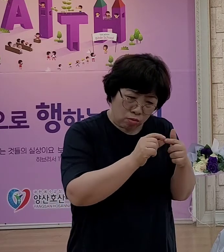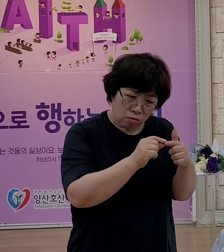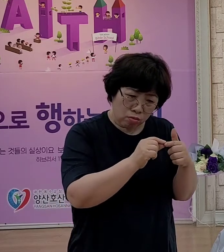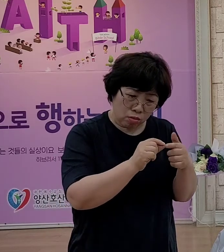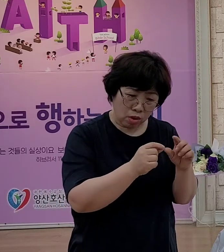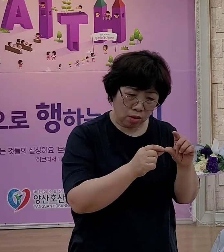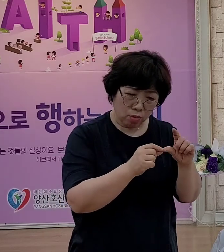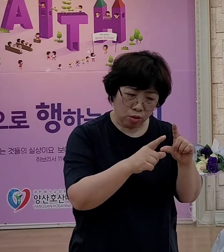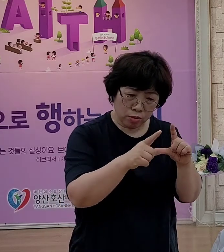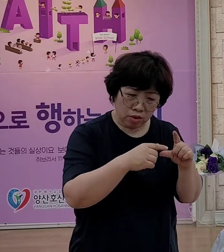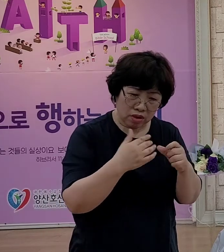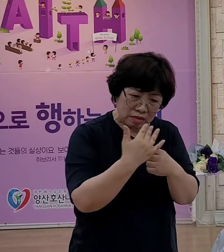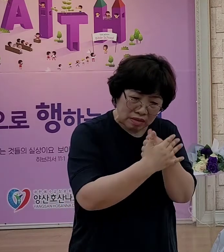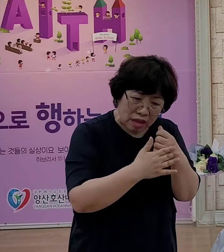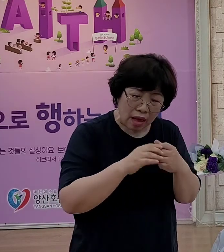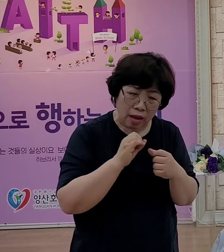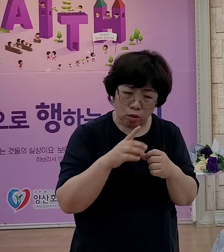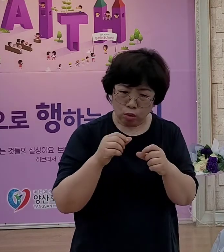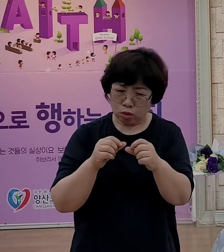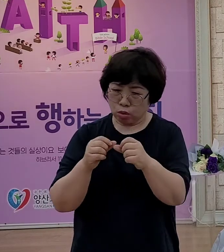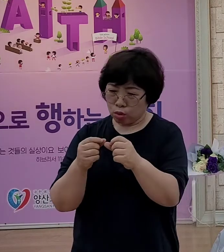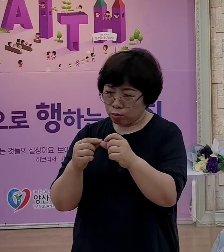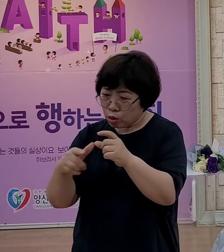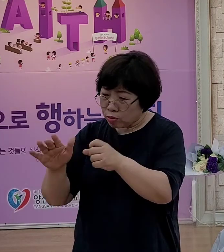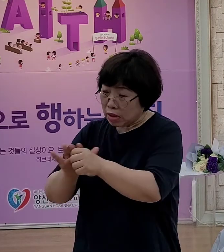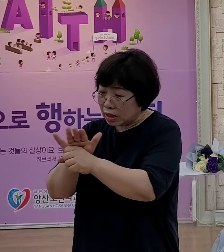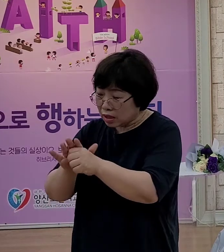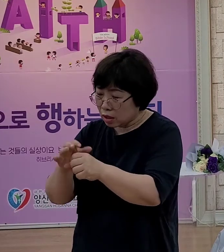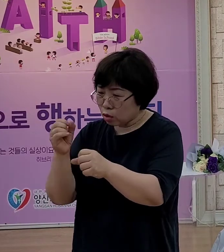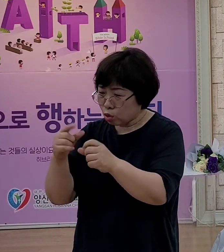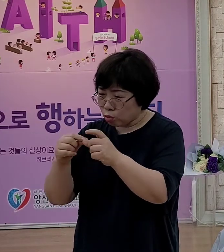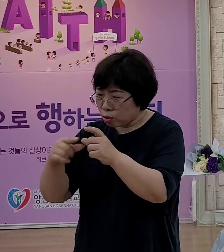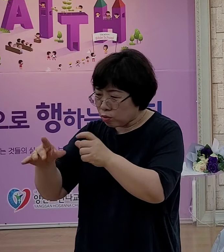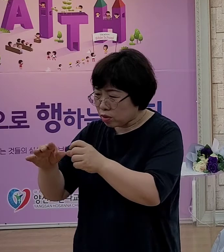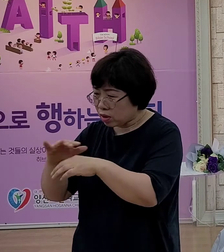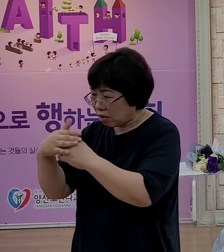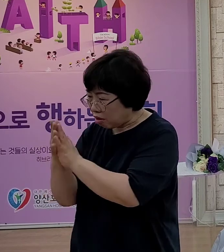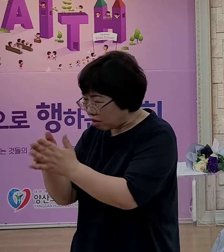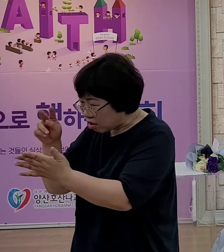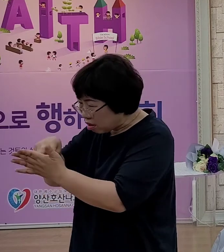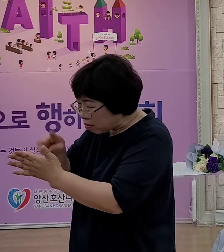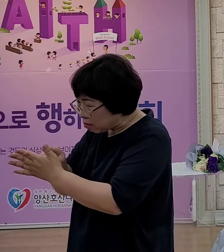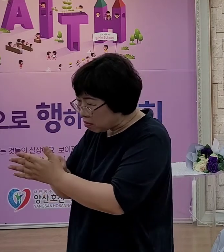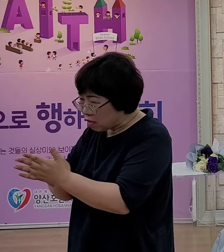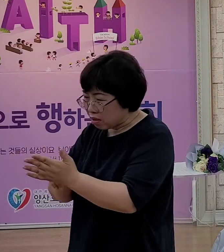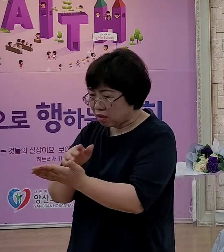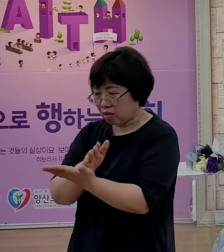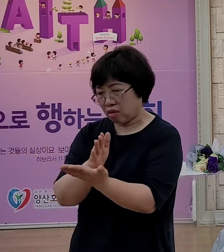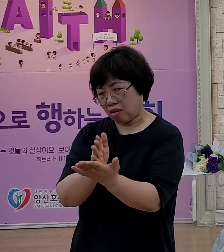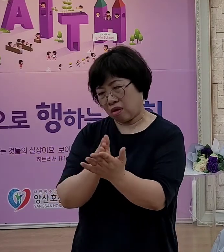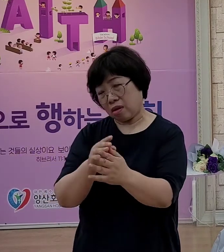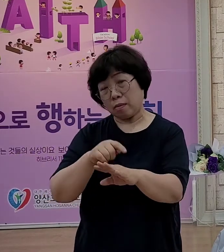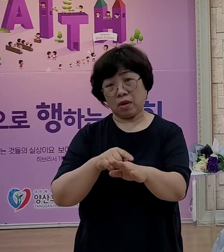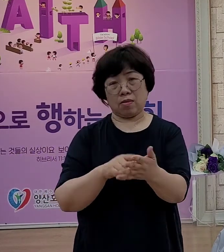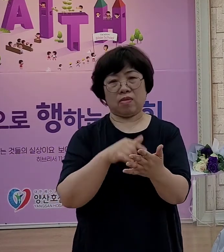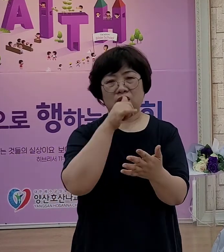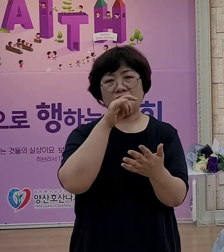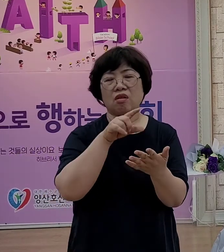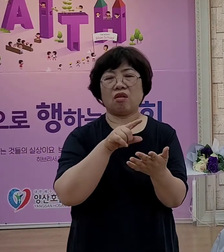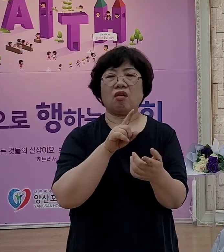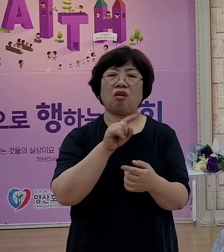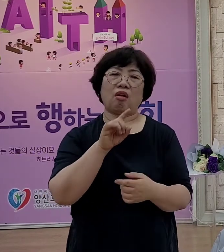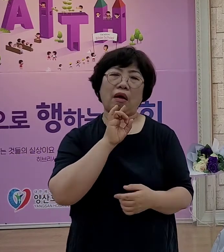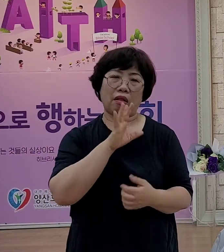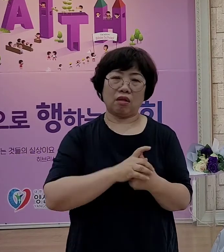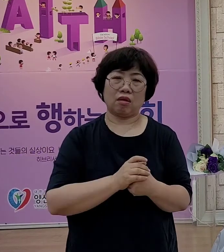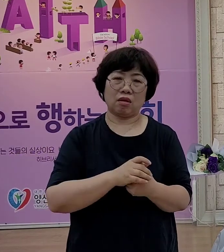한편으로는 사랑을 말하고, 한편으로는 이 성경책을 들고 말씀을 말하면서, 또 한편으로는